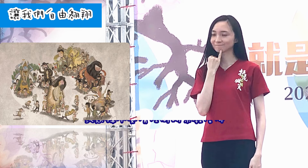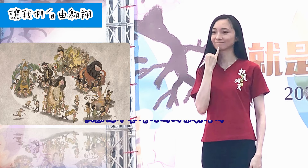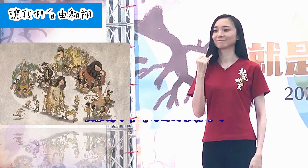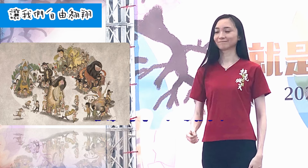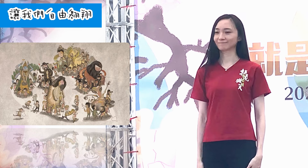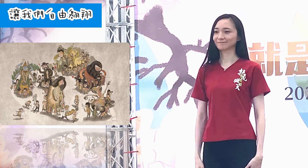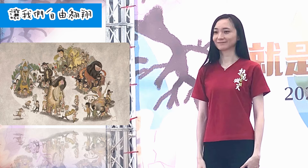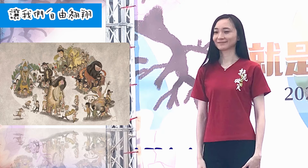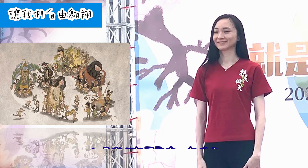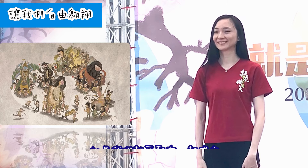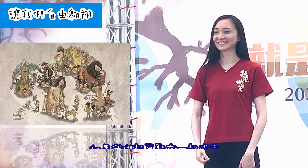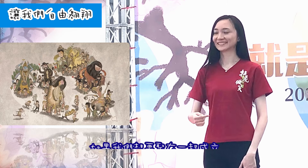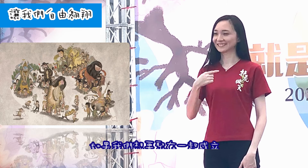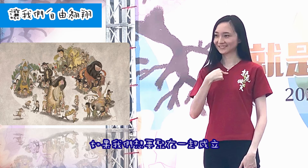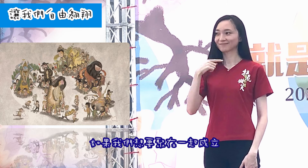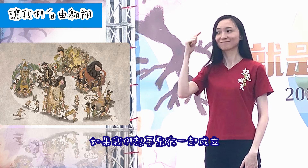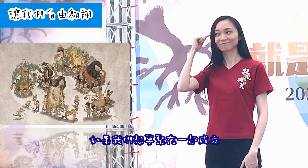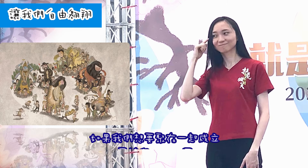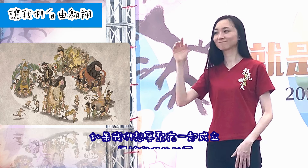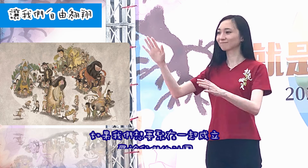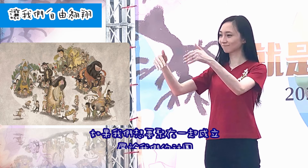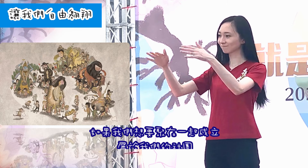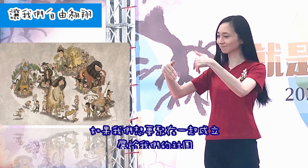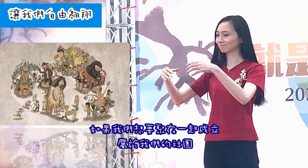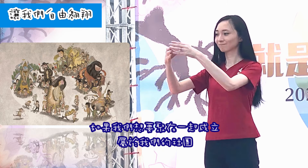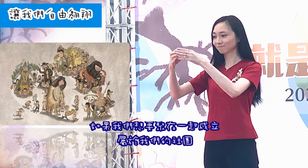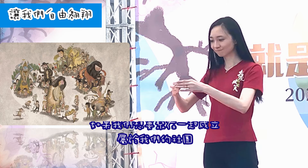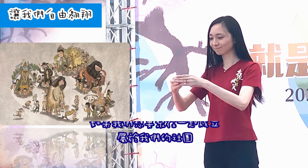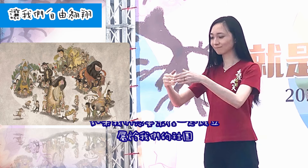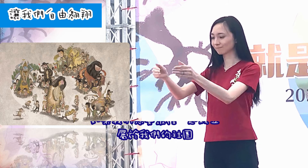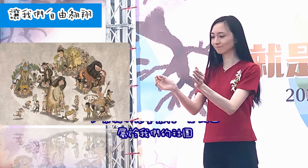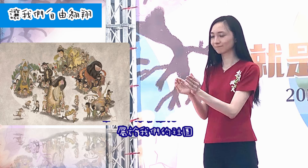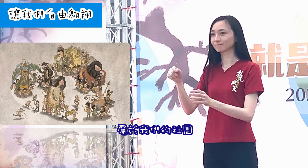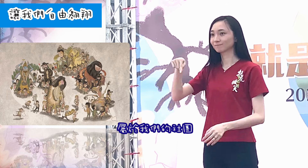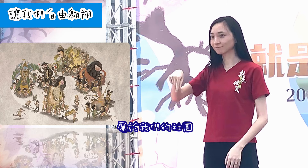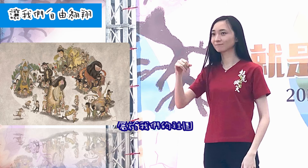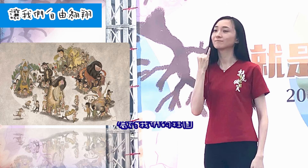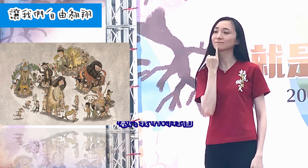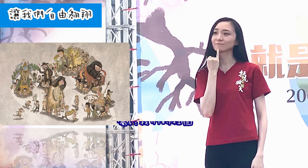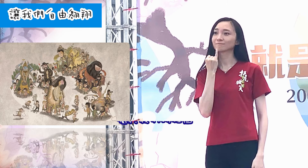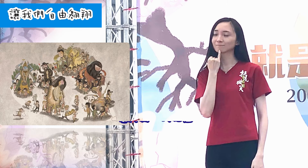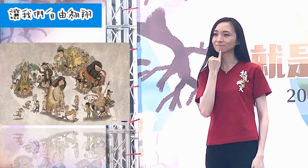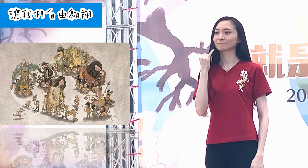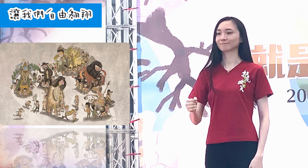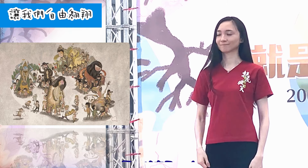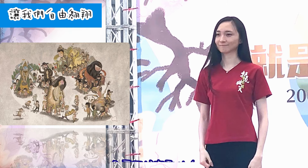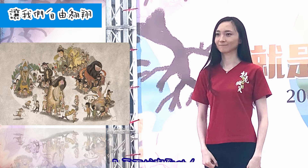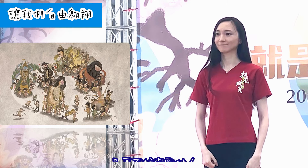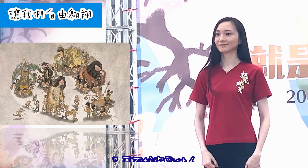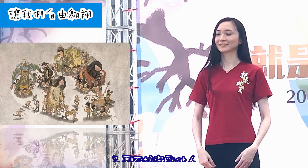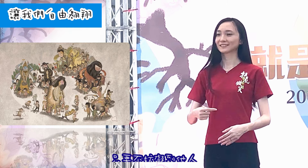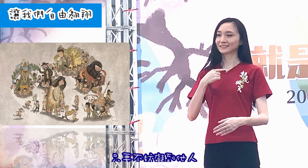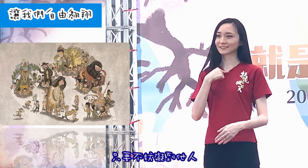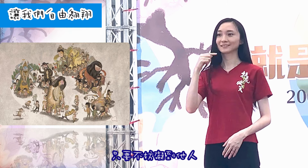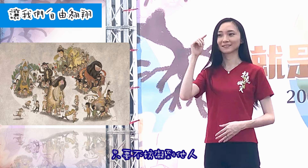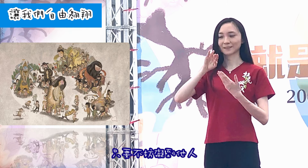仰。如果我们要聚在一起，成立属于我们的社团，只要